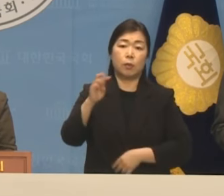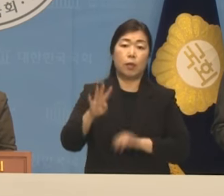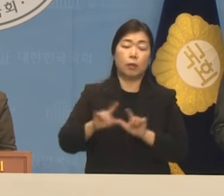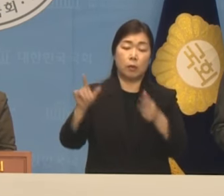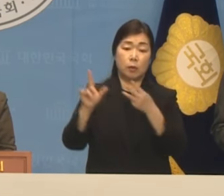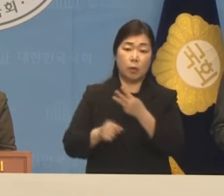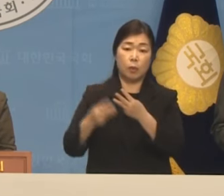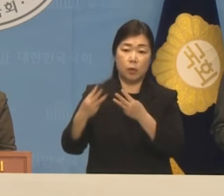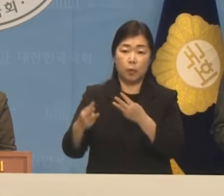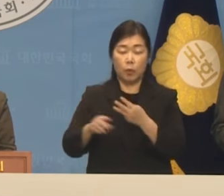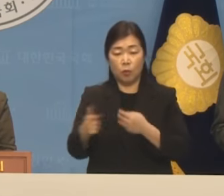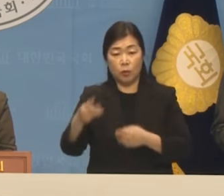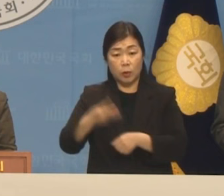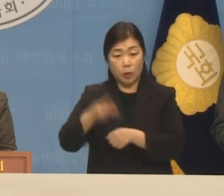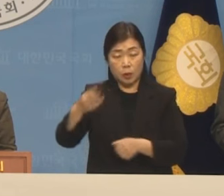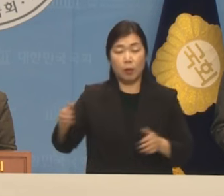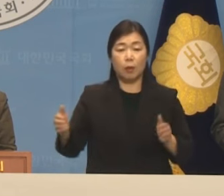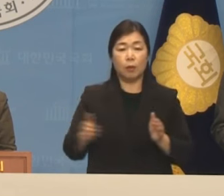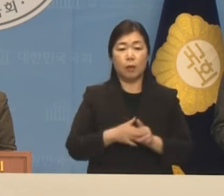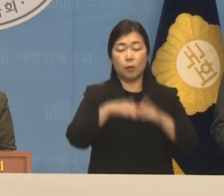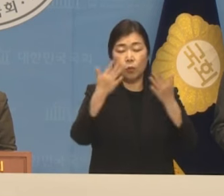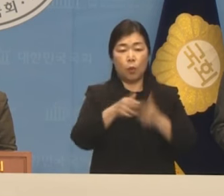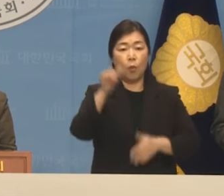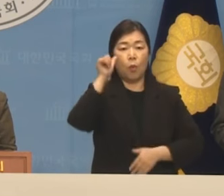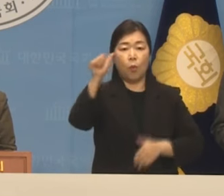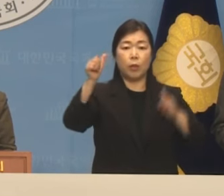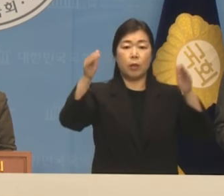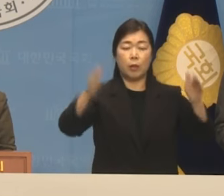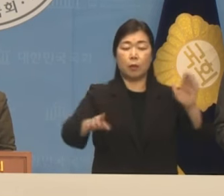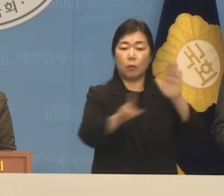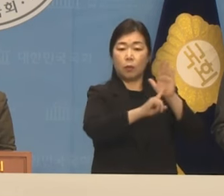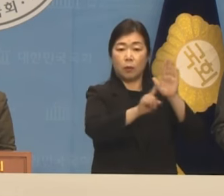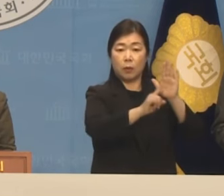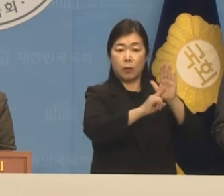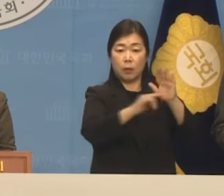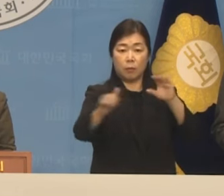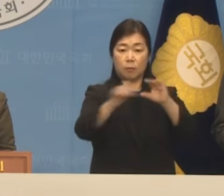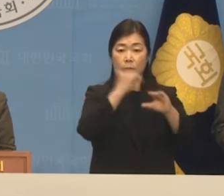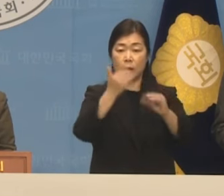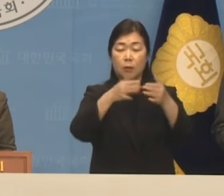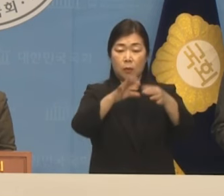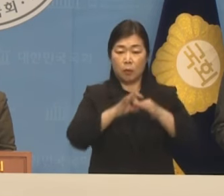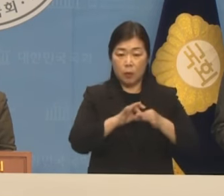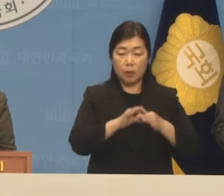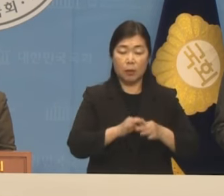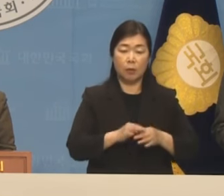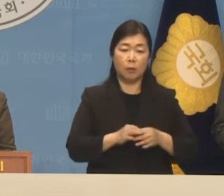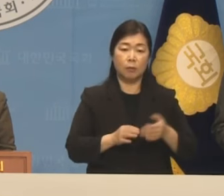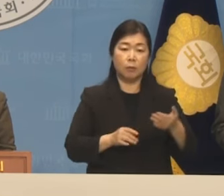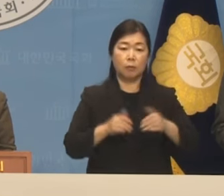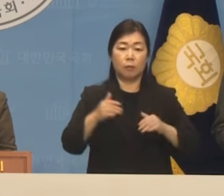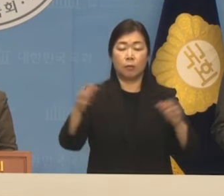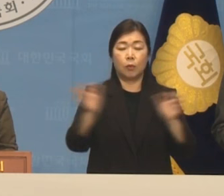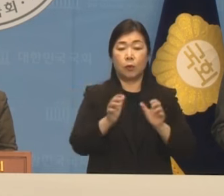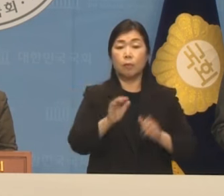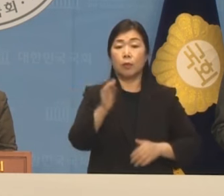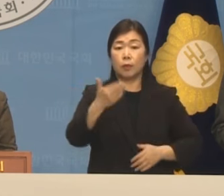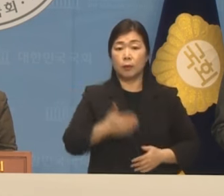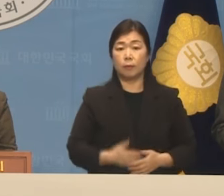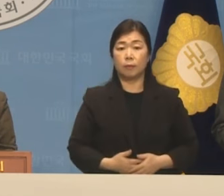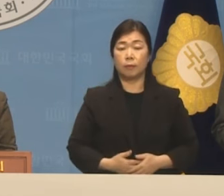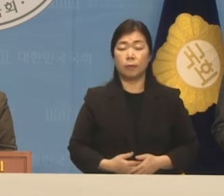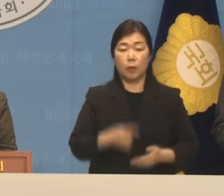3월 3일 오후 3시까지 총 5일간 공지된 전자 메일을 통해 진행될 예정이다.